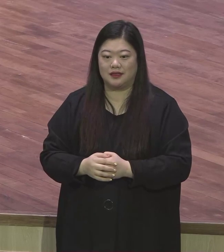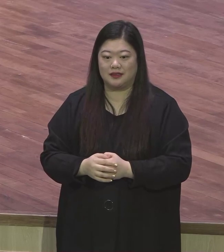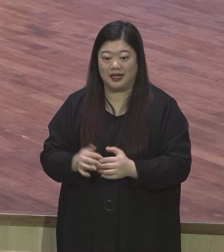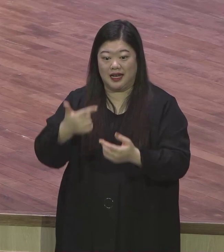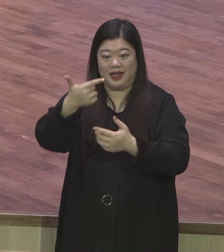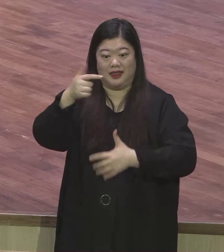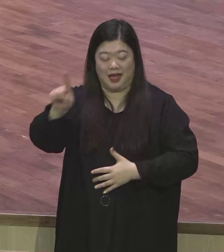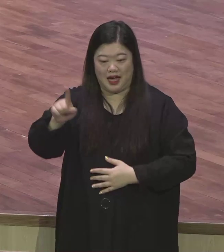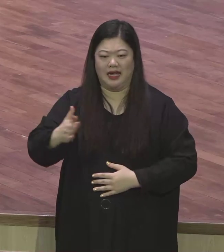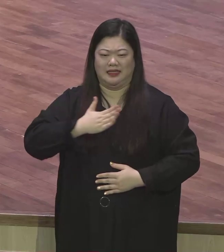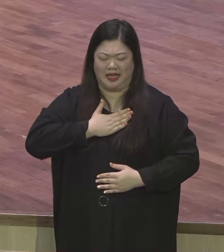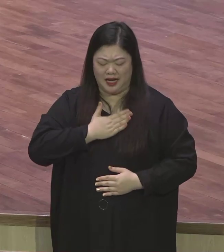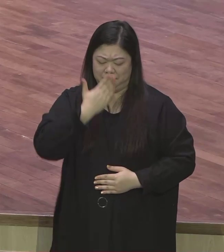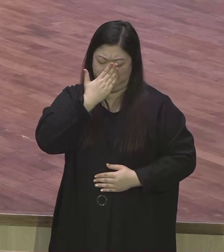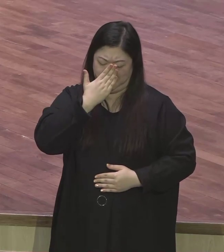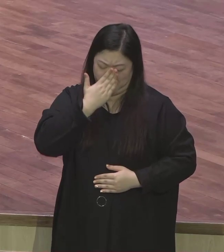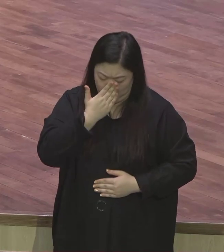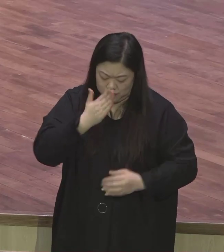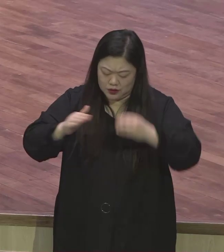나